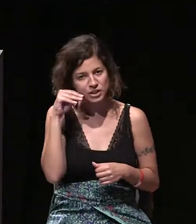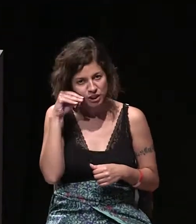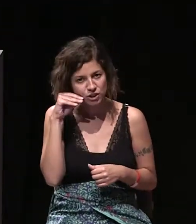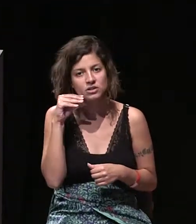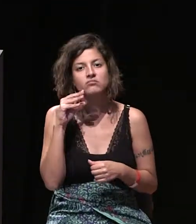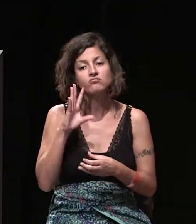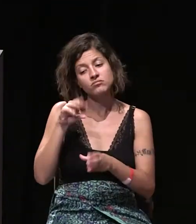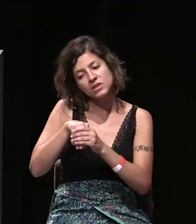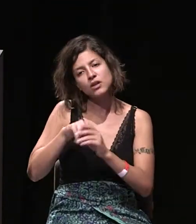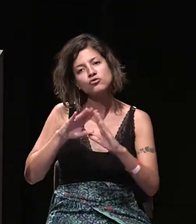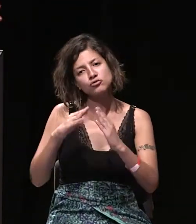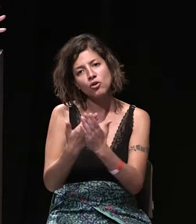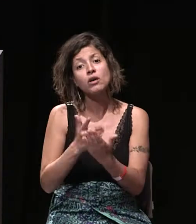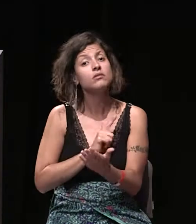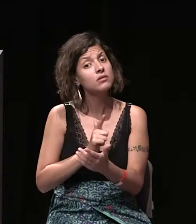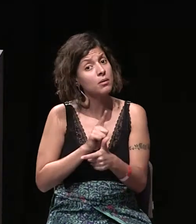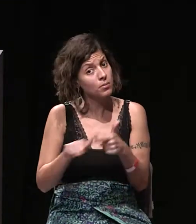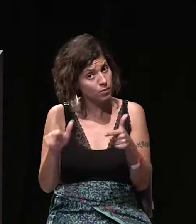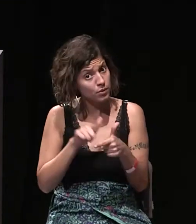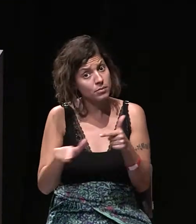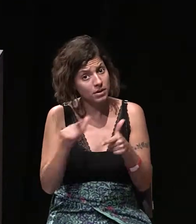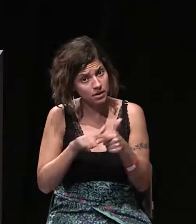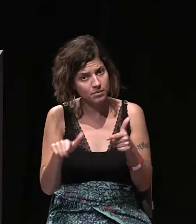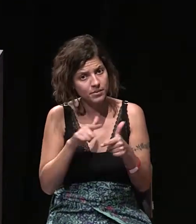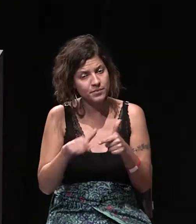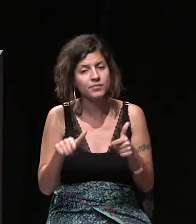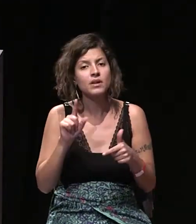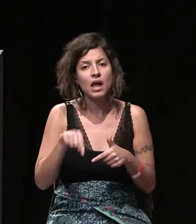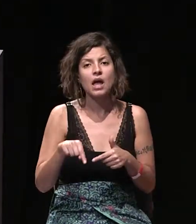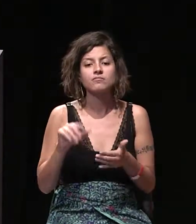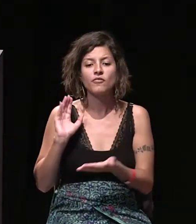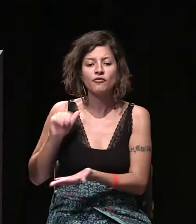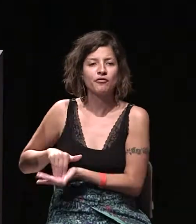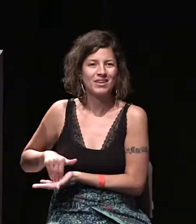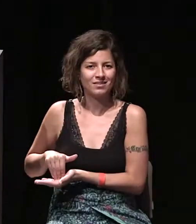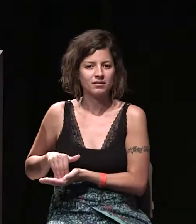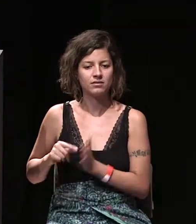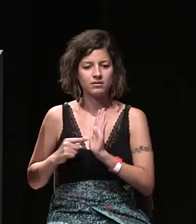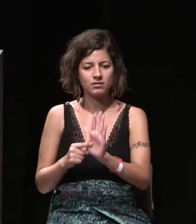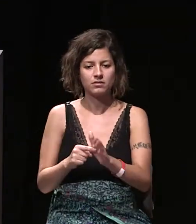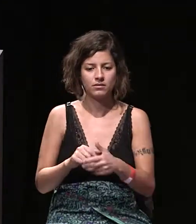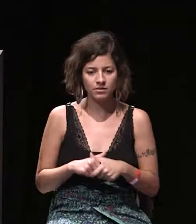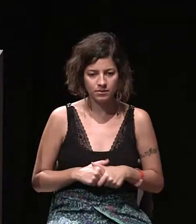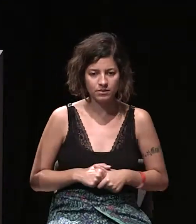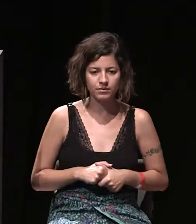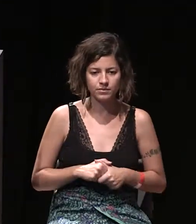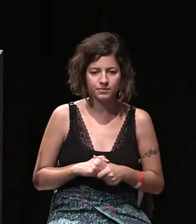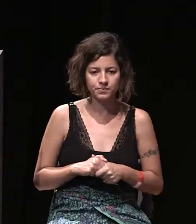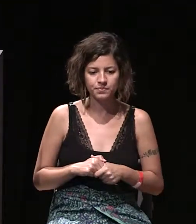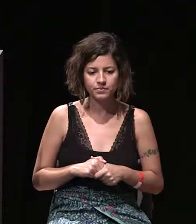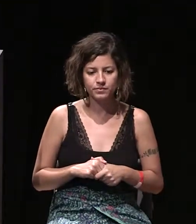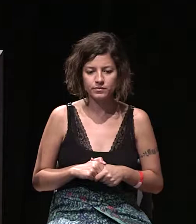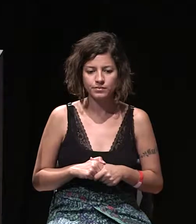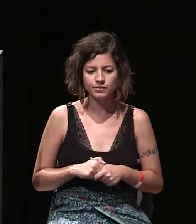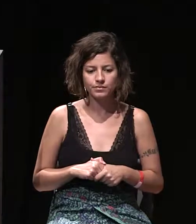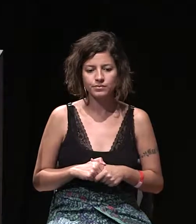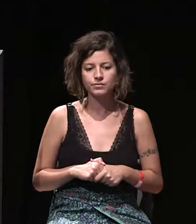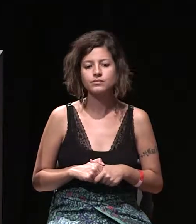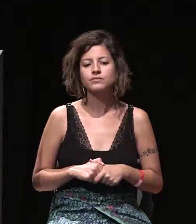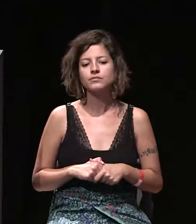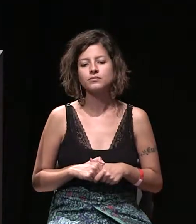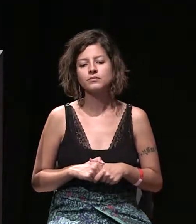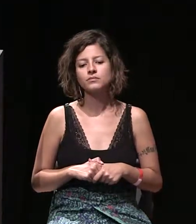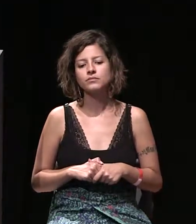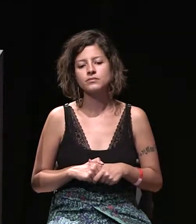escola. Então, essa é a última parte da apresentação. Então, vamos começar primeiro